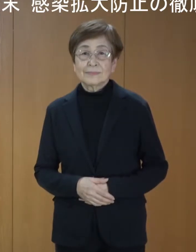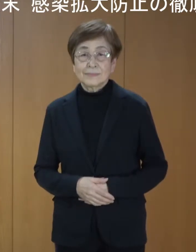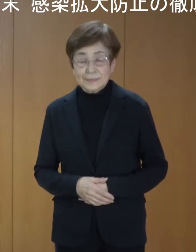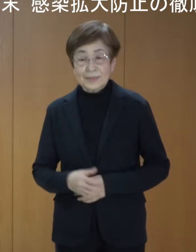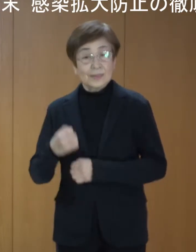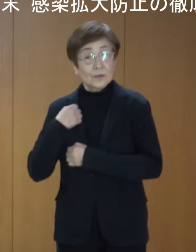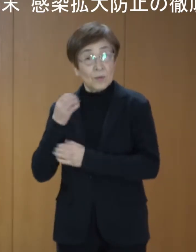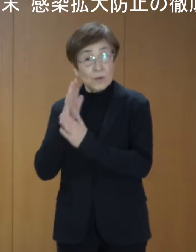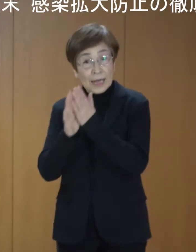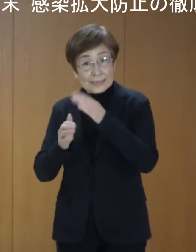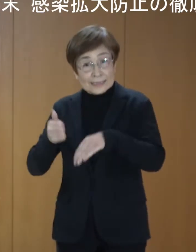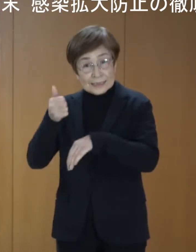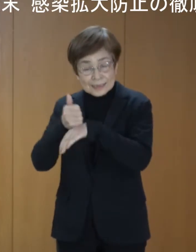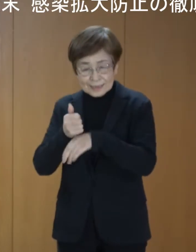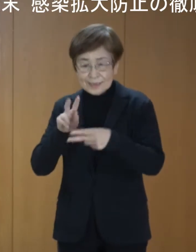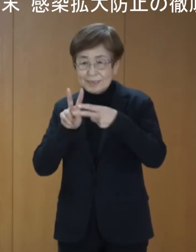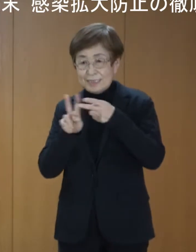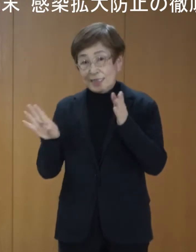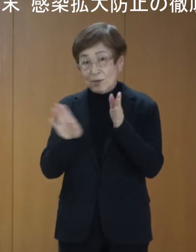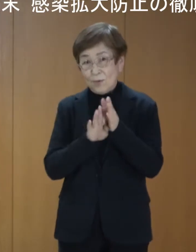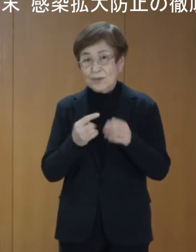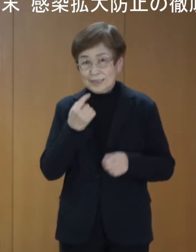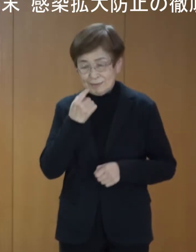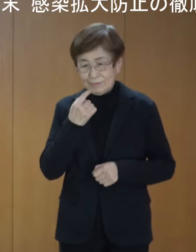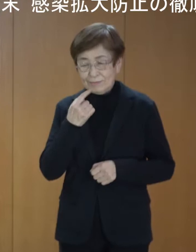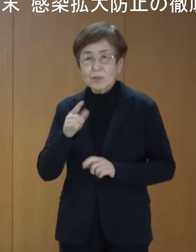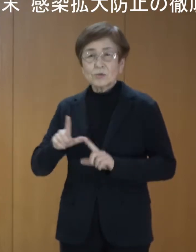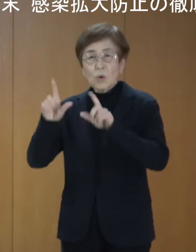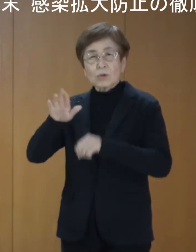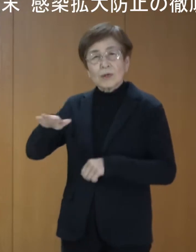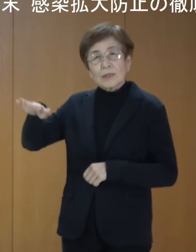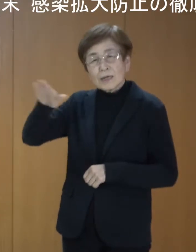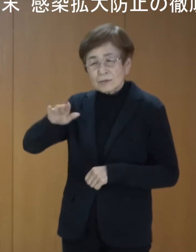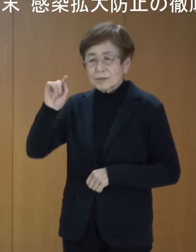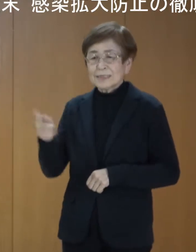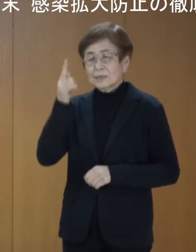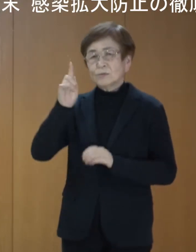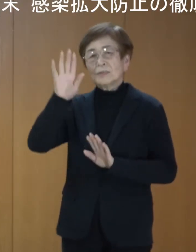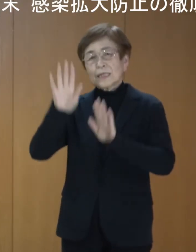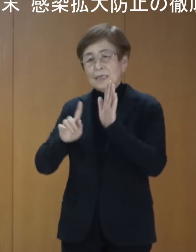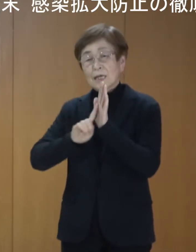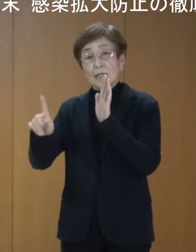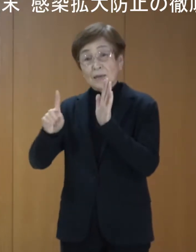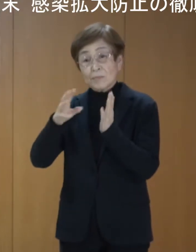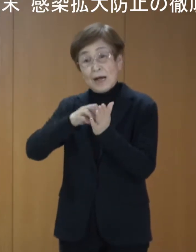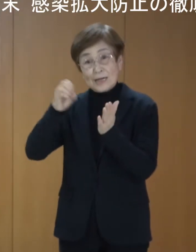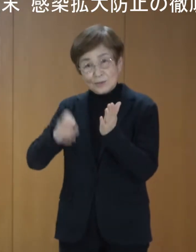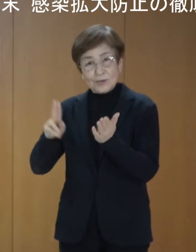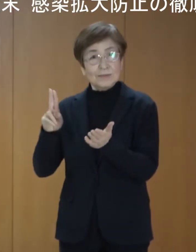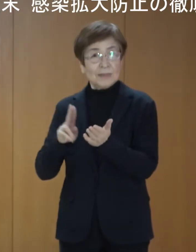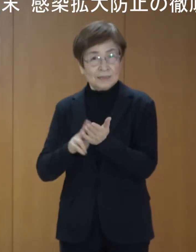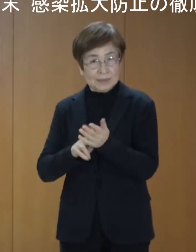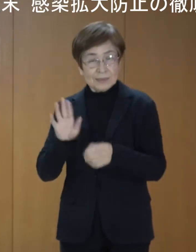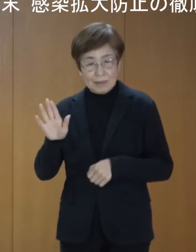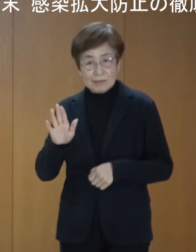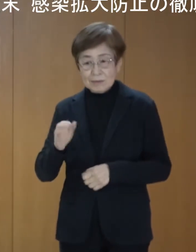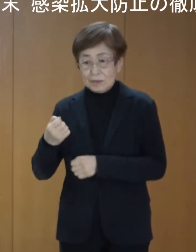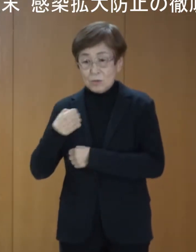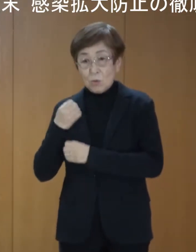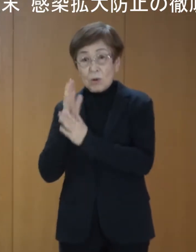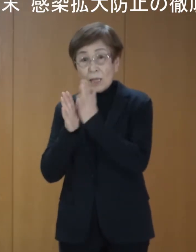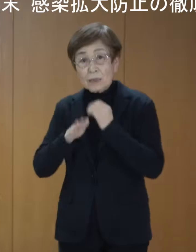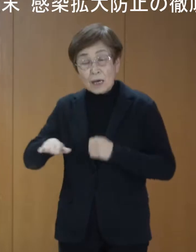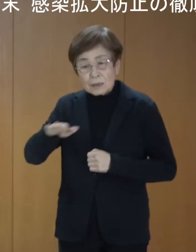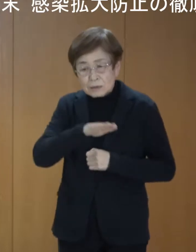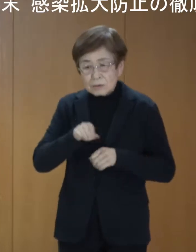兵庫県知事の井戸俊三です。首都圏の緊急事態宣言も解除されますが、県内の感染状況を